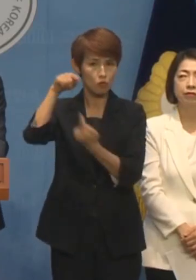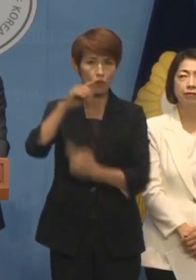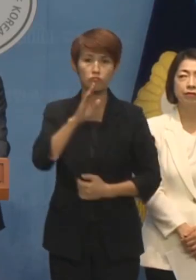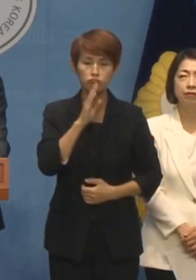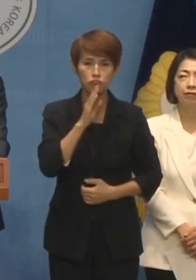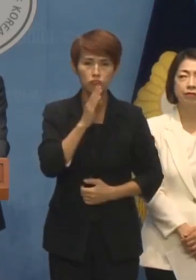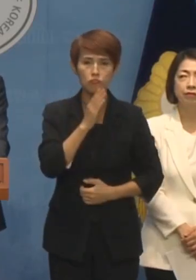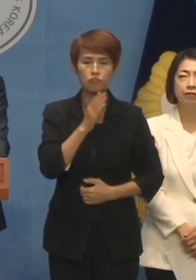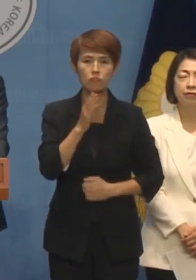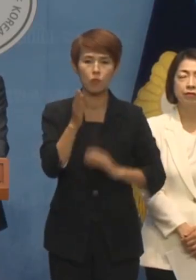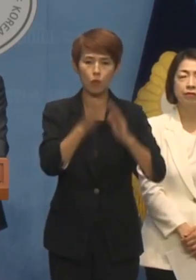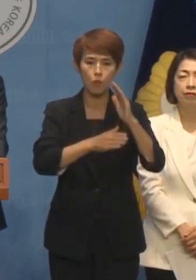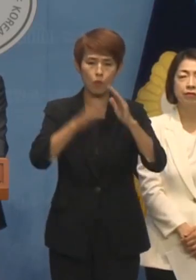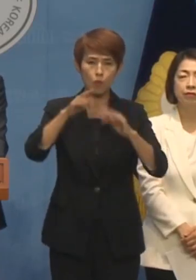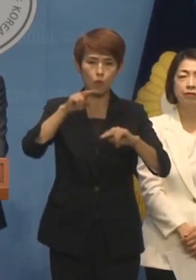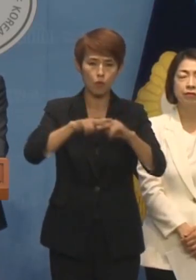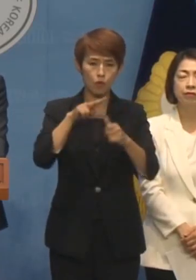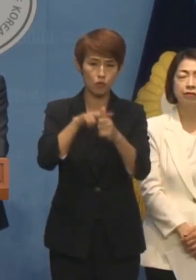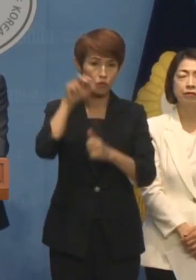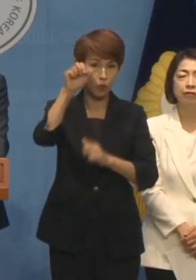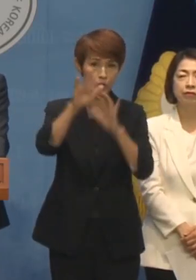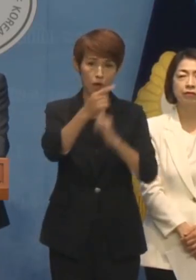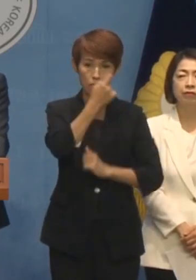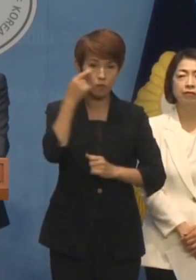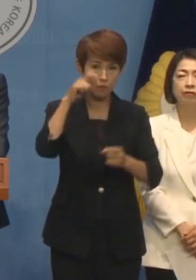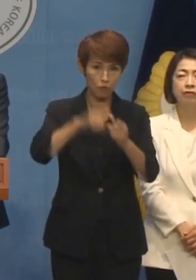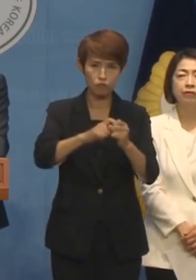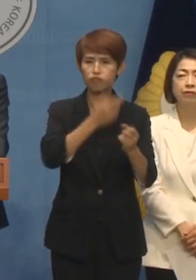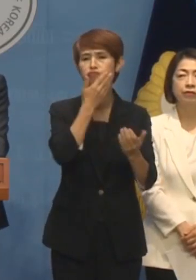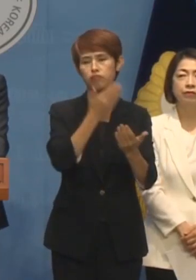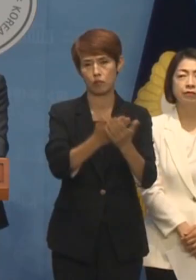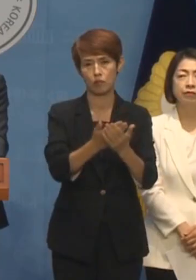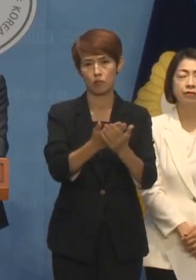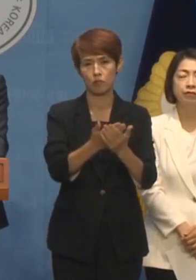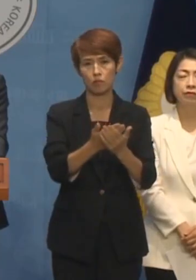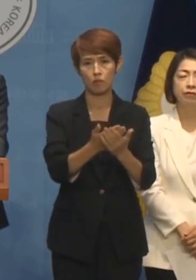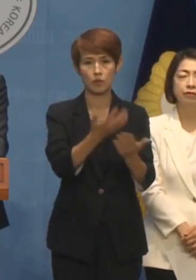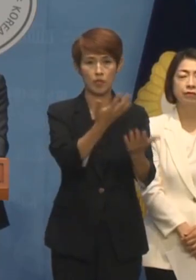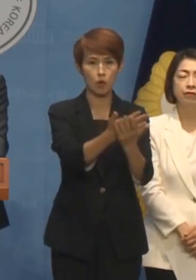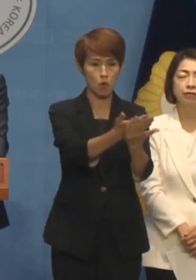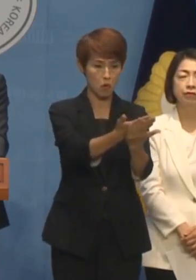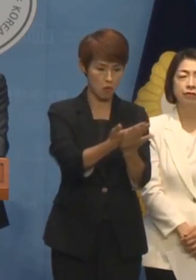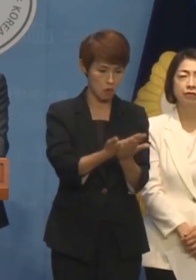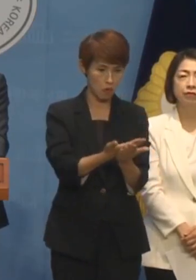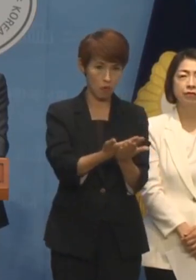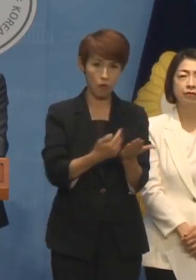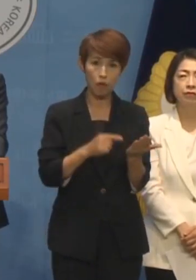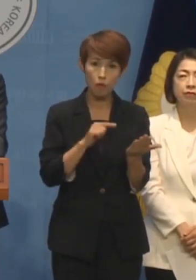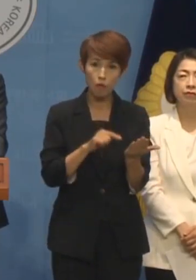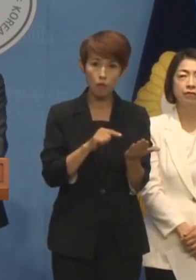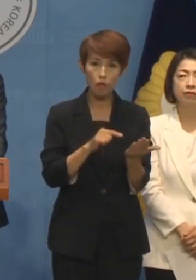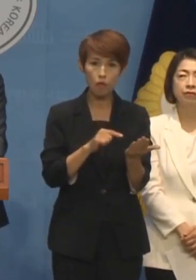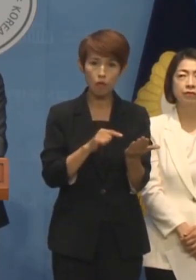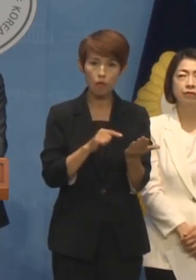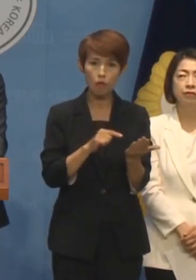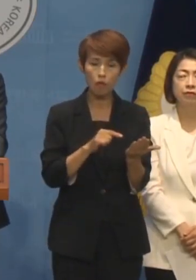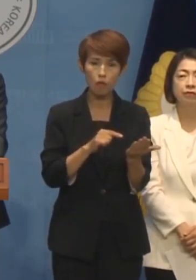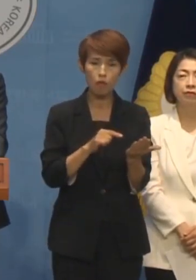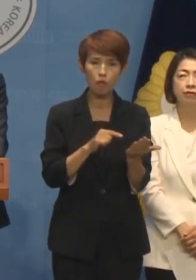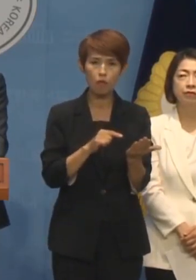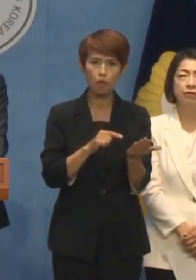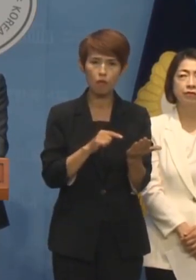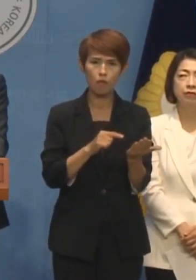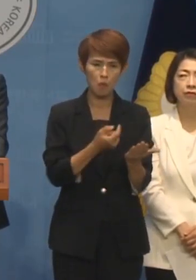공직 후보자 검증입니다. 그런데 자료 제출 건수가 다른 사례에 비해서